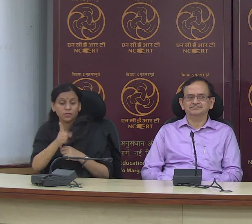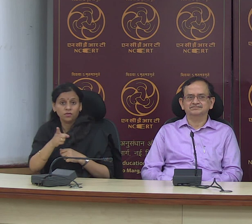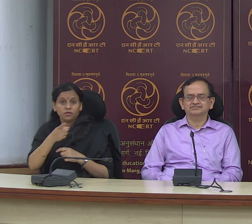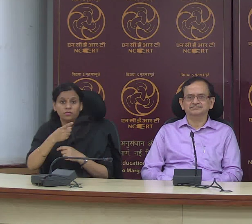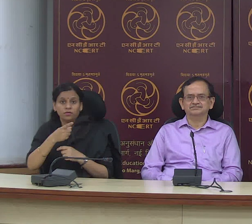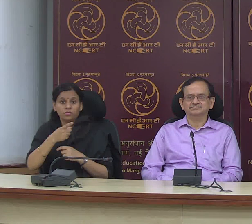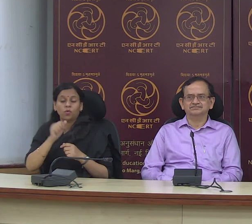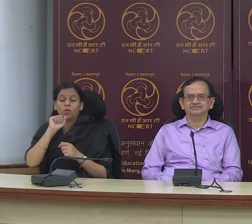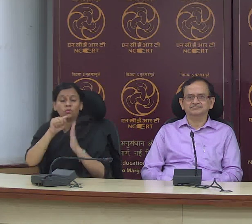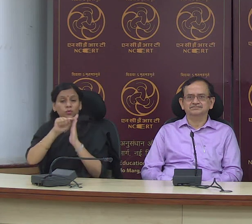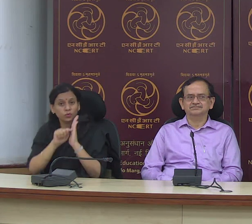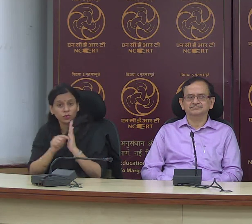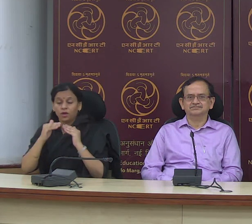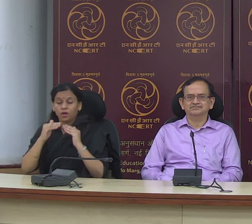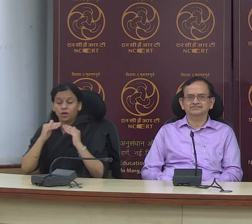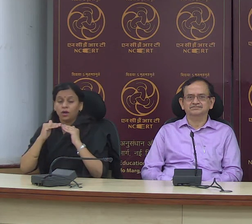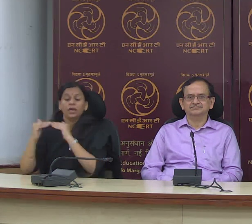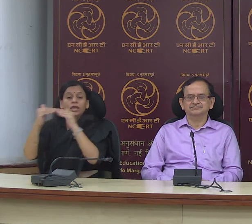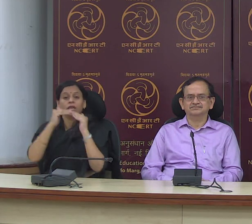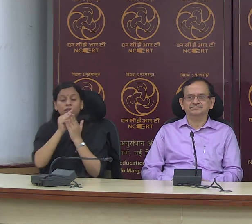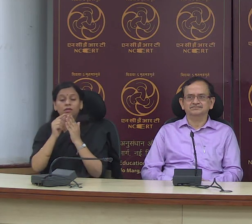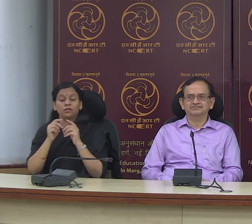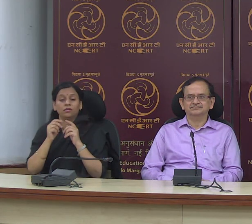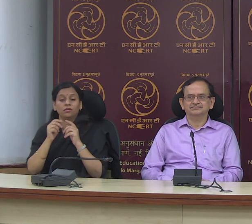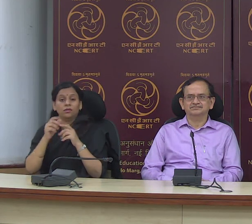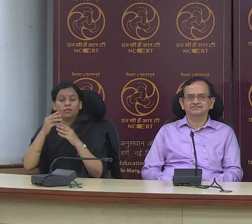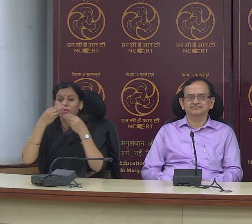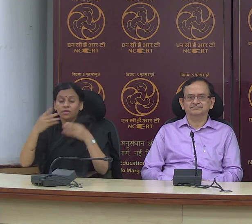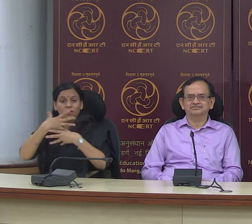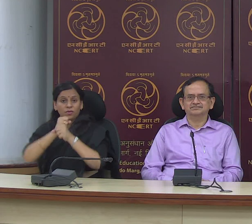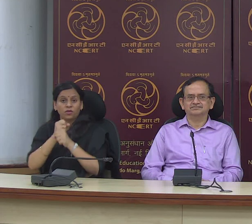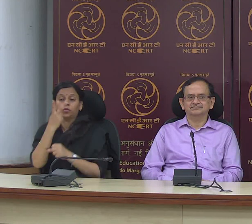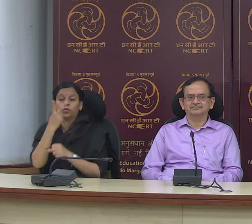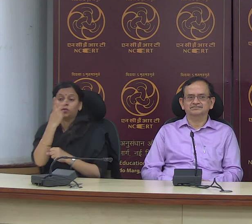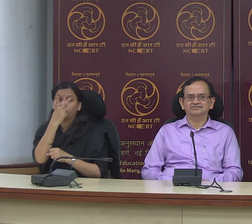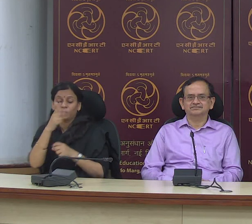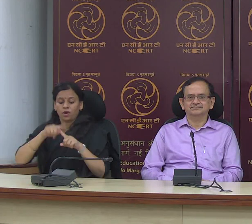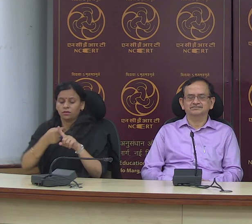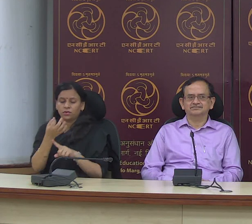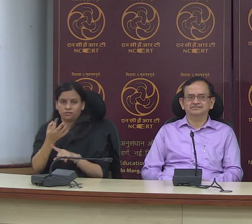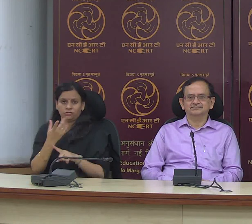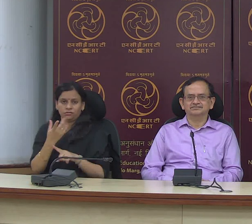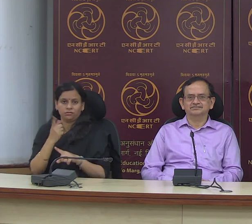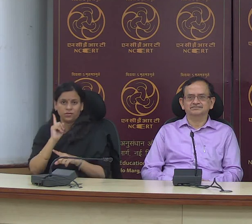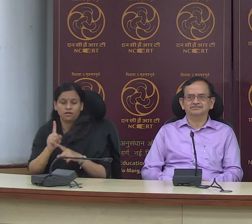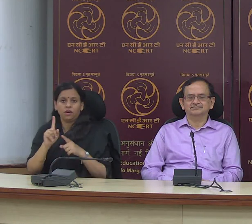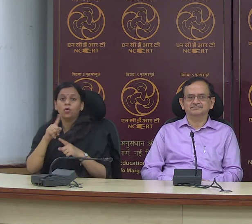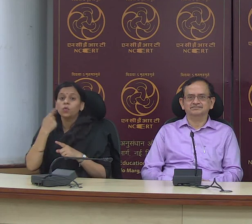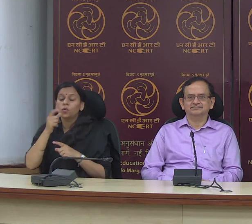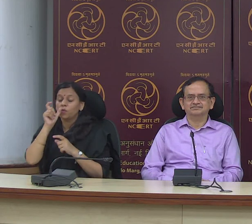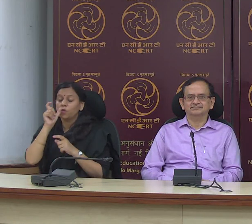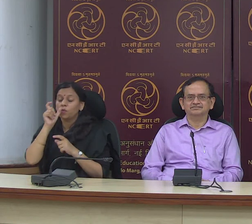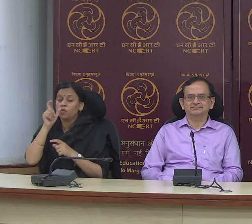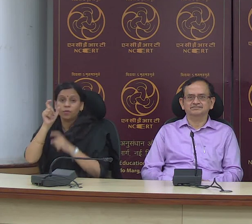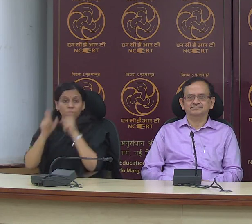फॉलोइंग द प्रिंसिपल्स ऑफ यूनिवर्सल डिज़ाइन ऑफ लर्निंग, सो वी रिक्वायर टू काइंड ऑफ एक्सपर्टीज। फर्स्ट एक्सपर्टीज ऑफ कोर्स